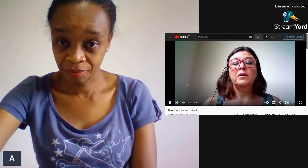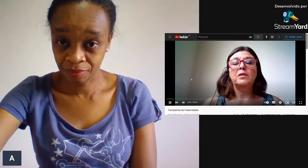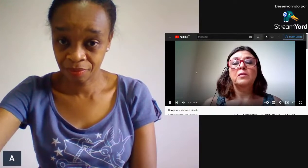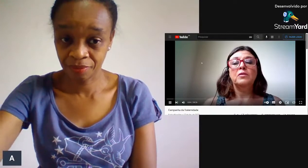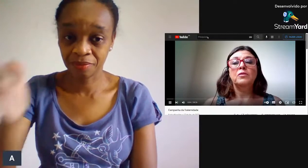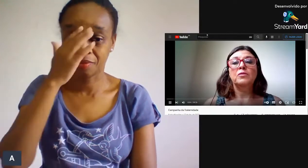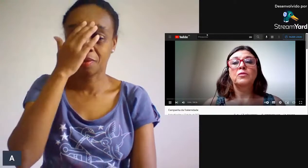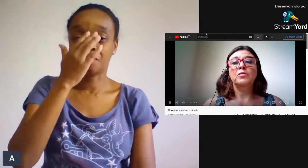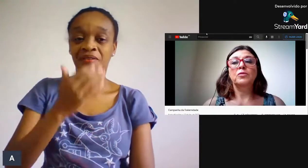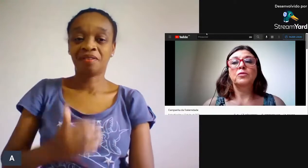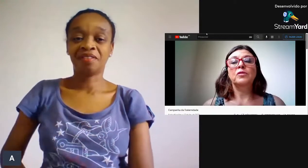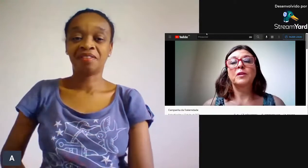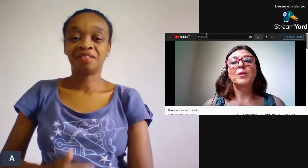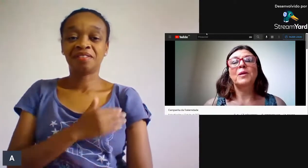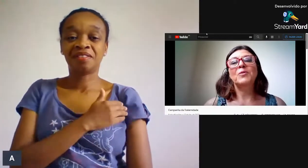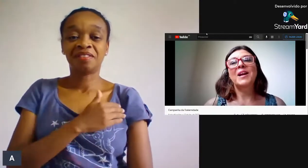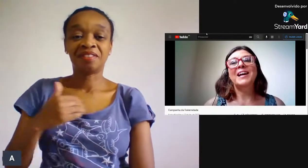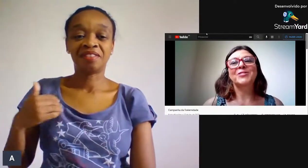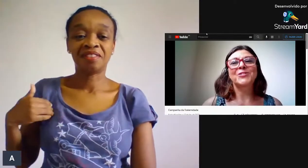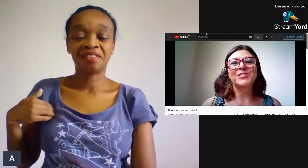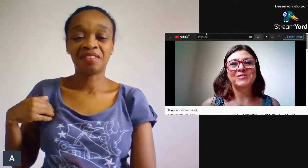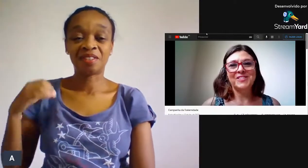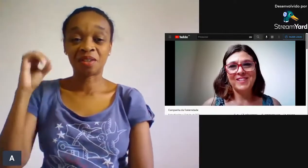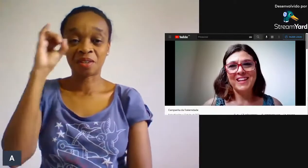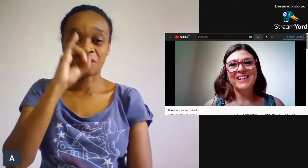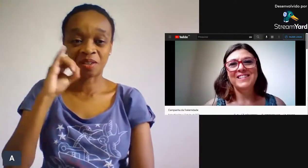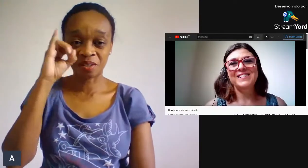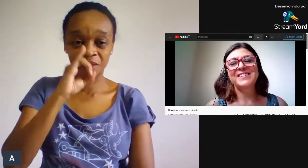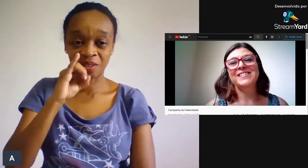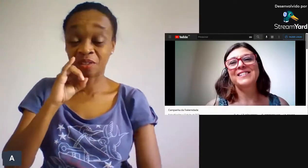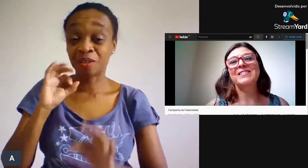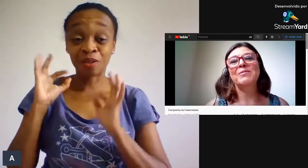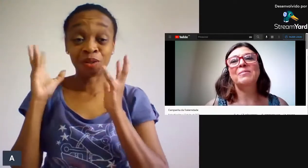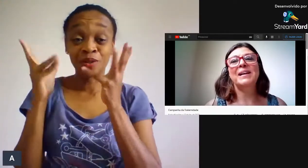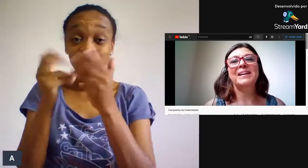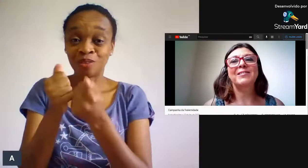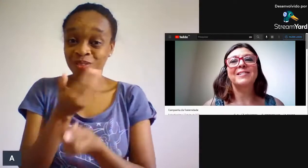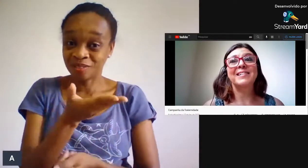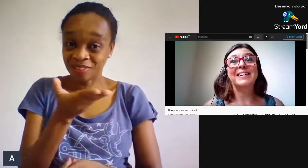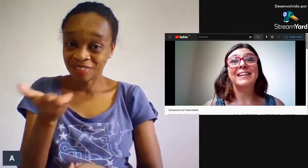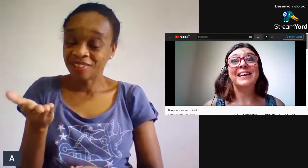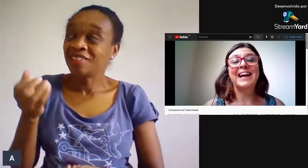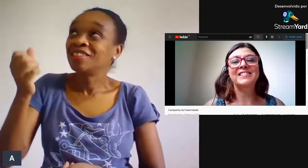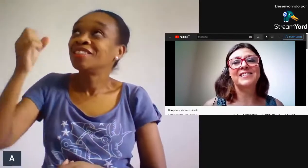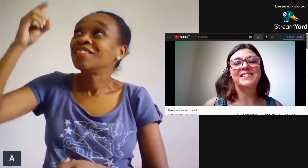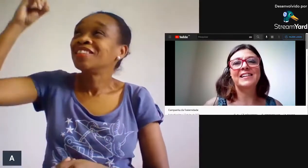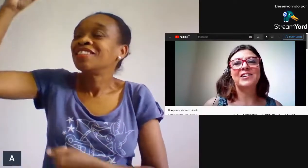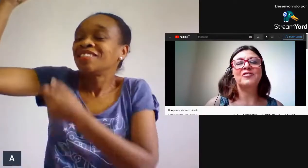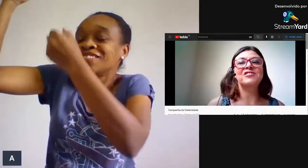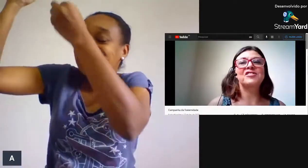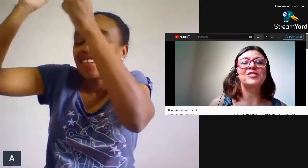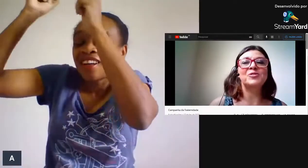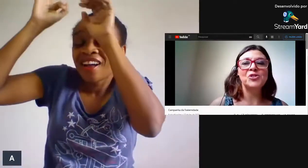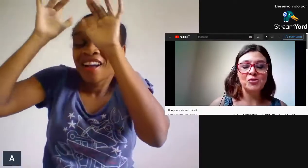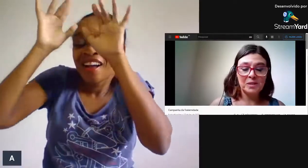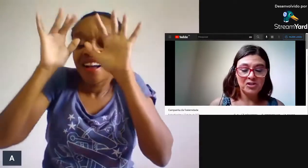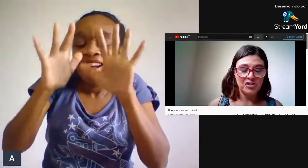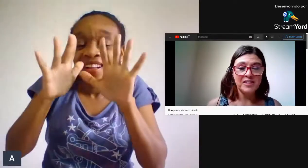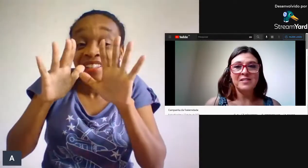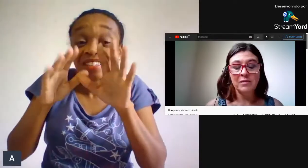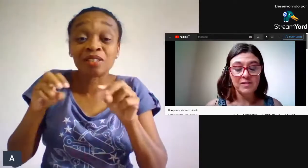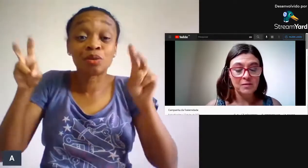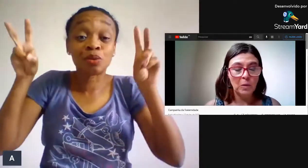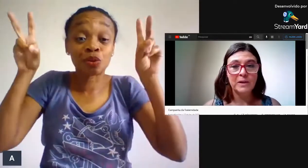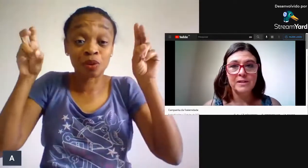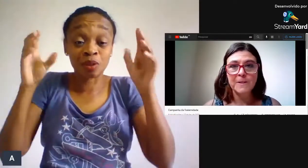Santo. Amém. Olá a todos vocês, uma graça estar aqui com vocês hoje para a gente trazer mais um tema, né? Vamos